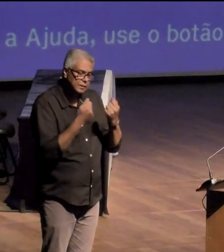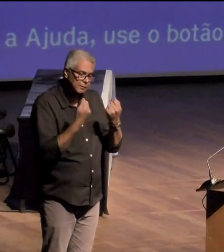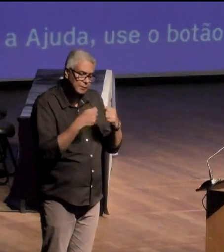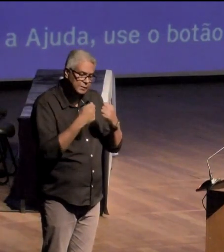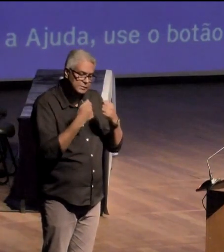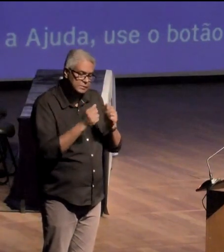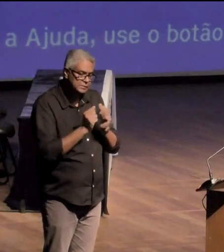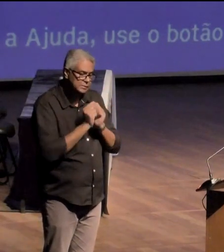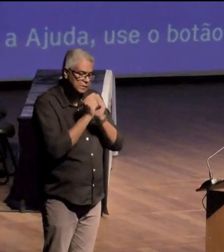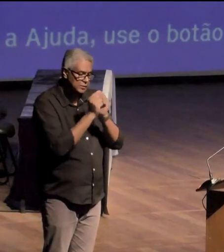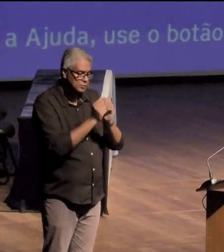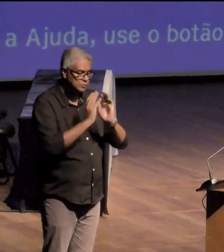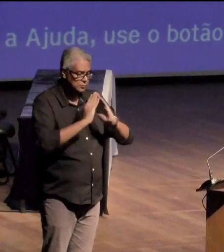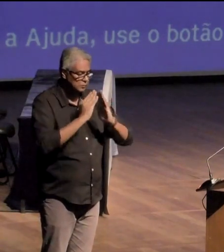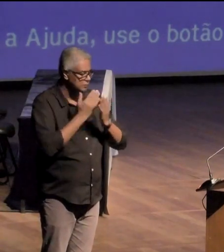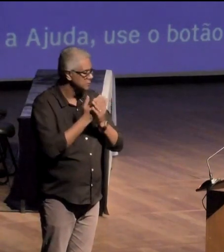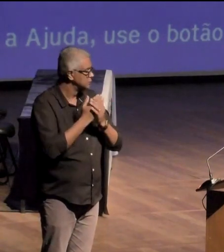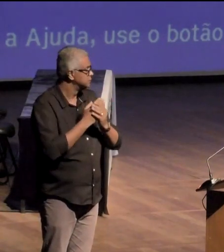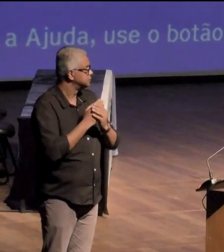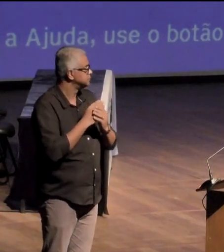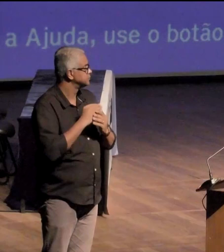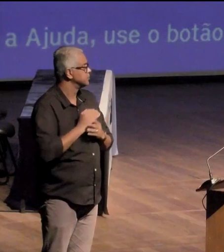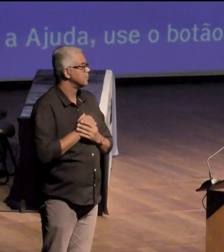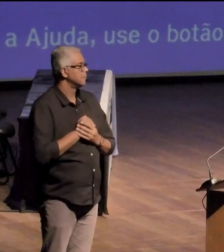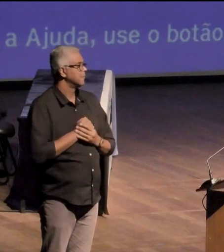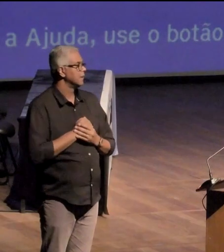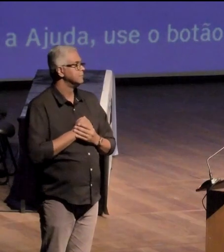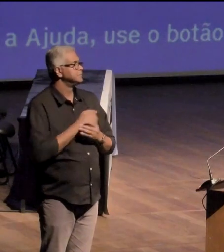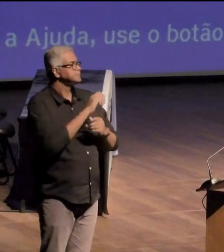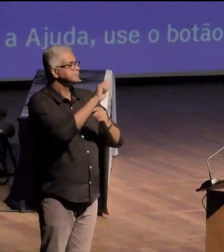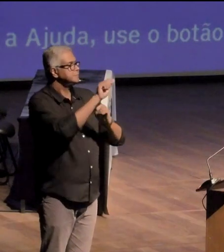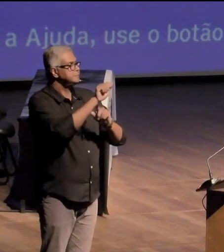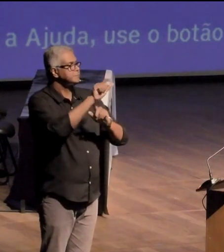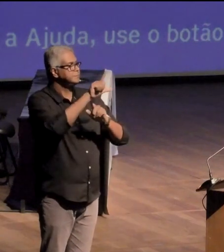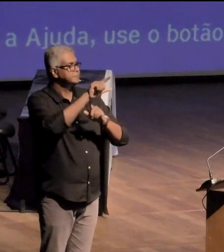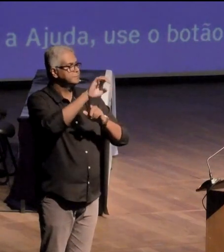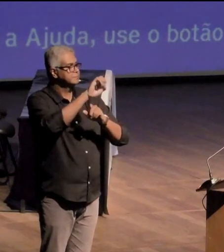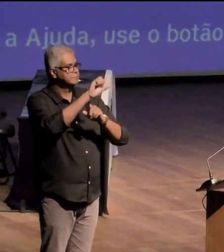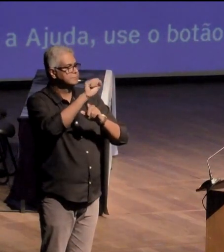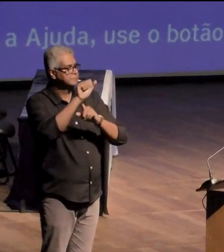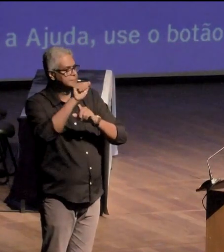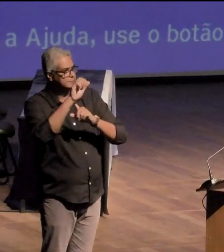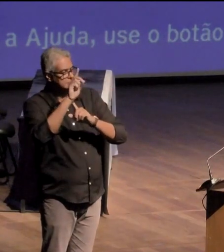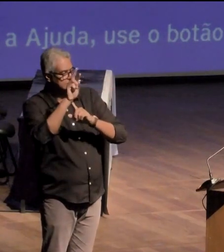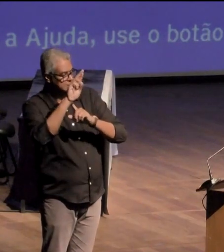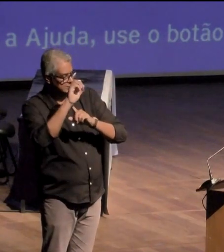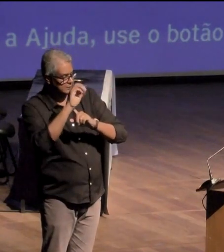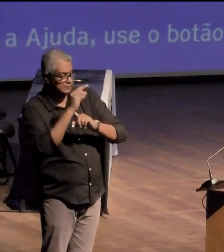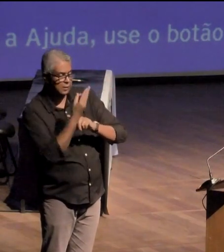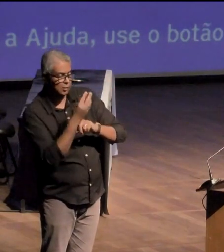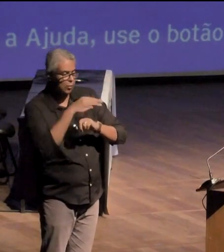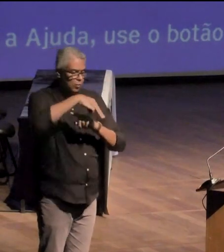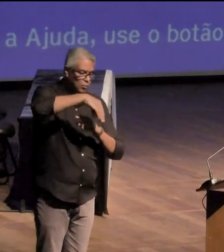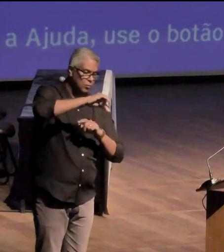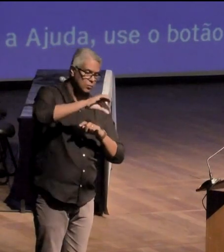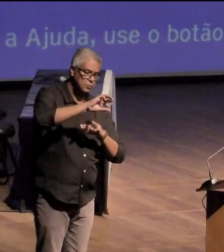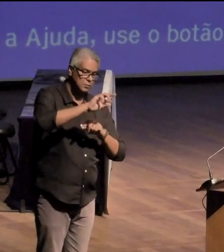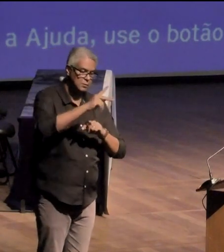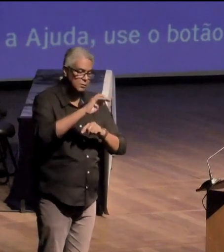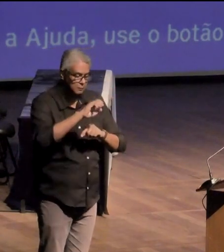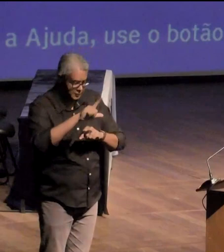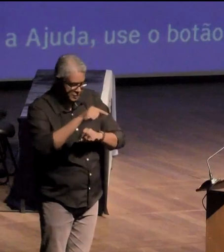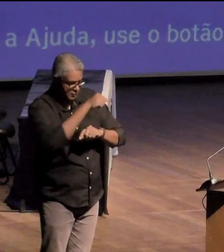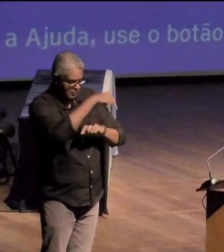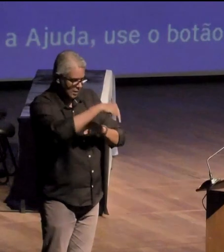inclusive Alessandro e Michel estão aqui não sei se a Sandra a Sandra Tinoco